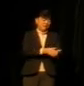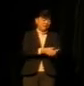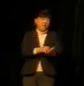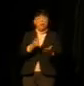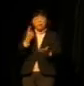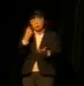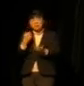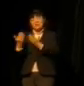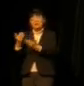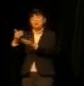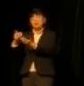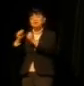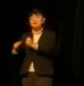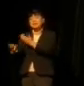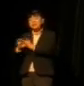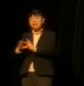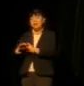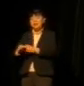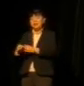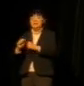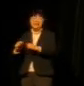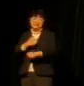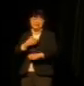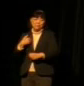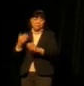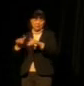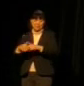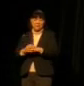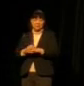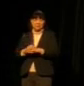ったことなんですけども、5年の男子、6年の女子は